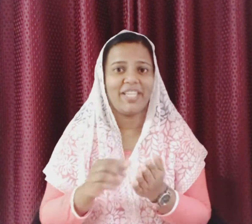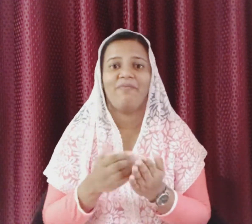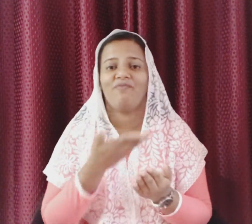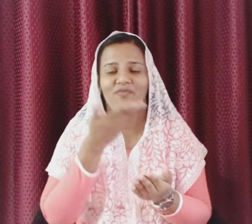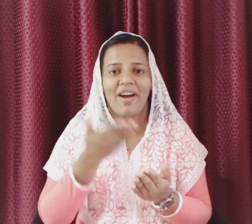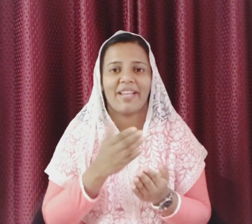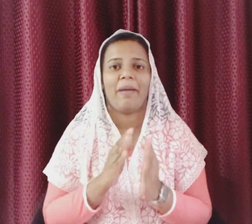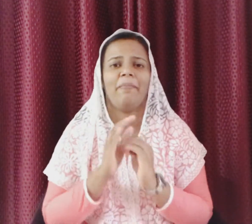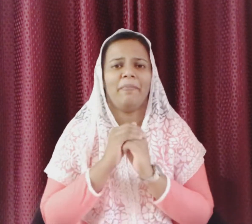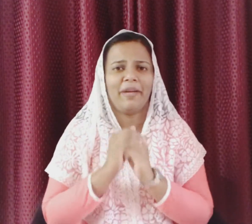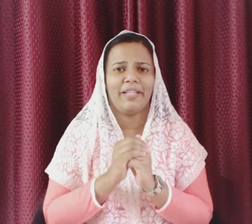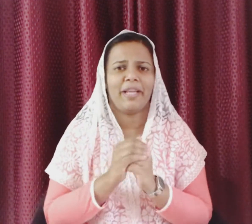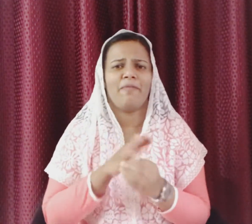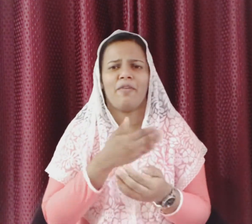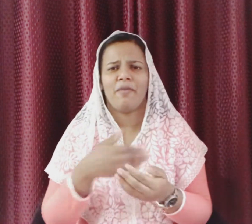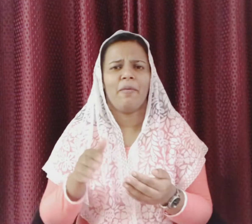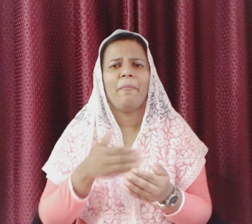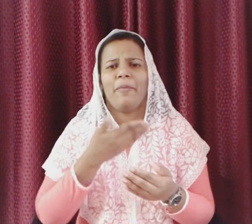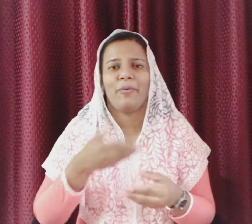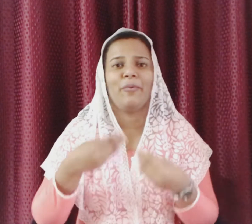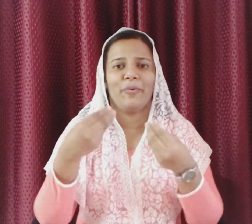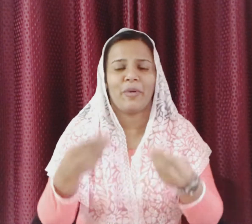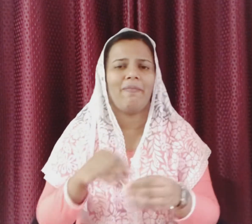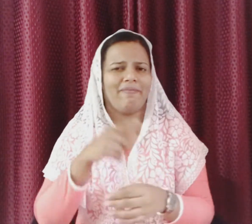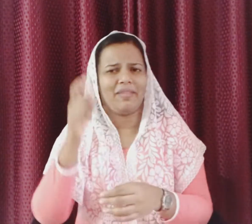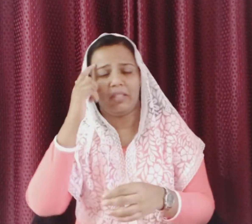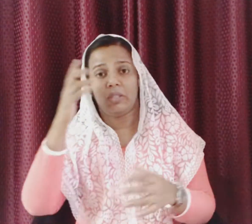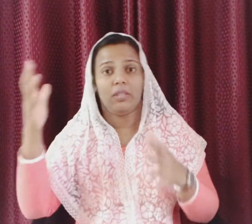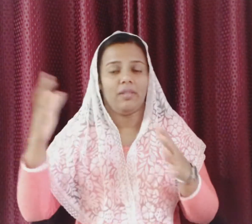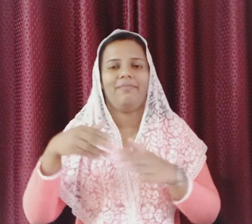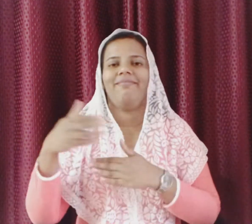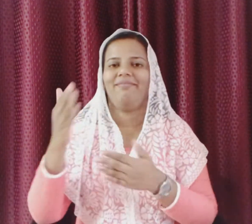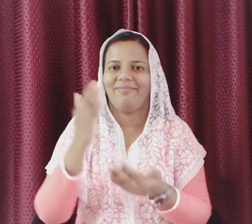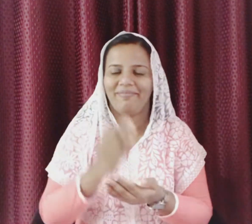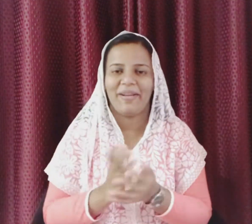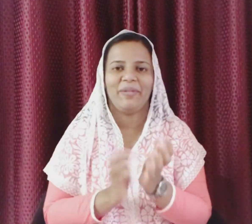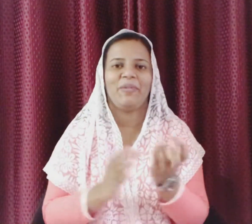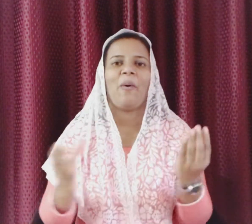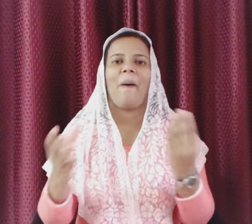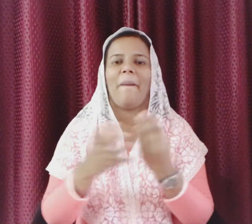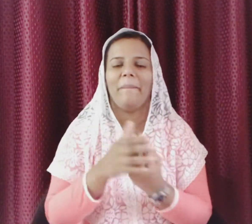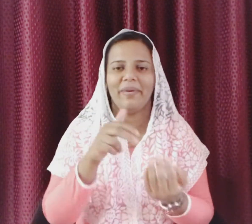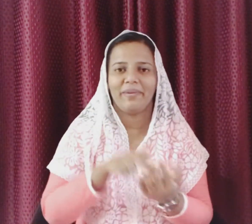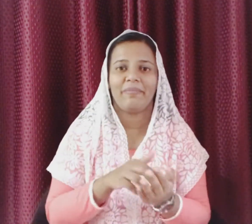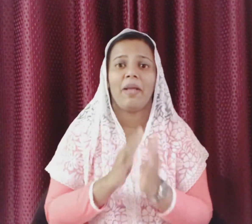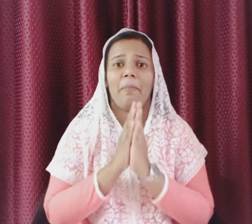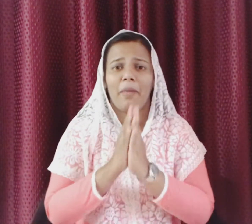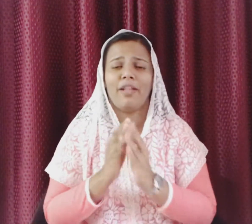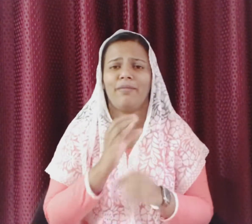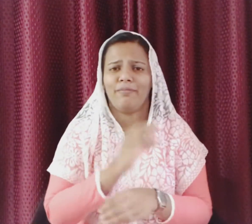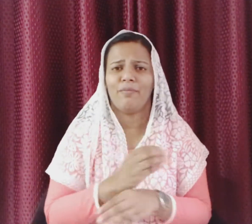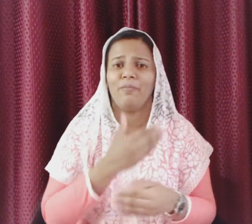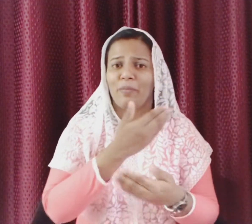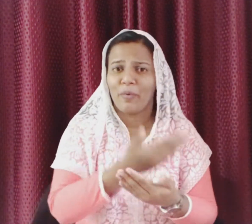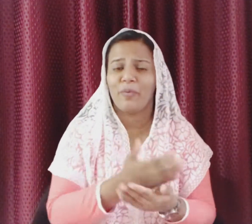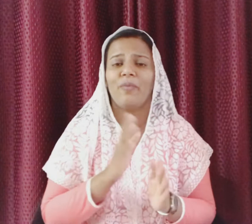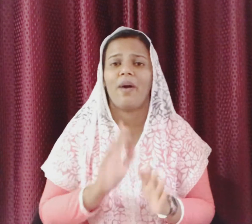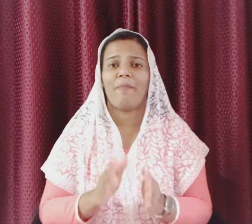ആരാധിക്കുക, കൂടുതൽ ദൈവപാട്ടുകൾ പാടുക, അവൻ മറ്റുള്ളതിൽ നിന്ന് ഒഴിഞ്ഞു നിൽക്കുക, ദൈവത്തോട് ചേർന്ന് നടക്കുക, കൂട്ടായ്മകൾ മുടക്കാതെ കൂടുക, ദൈവവചനം മുടക്കാതെ